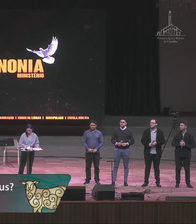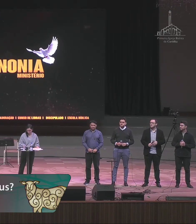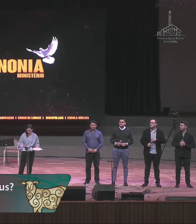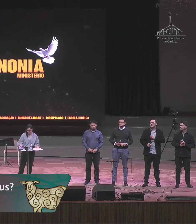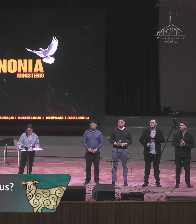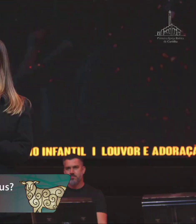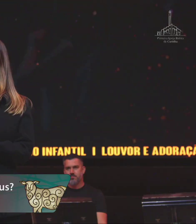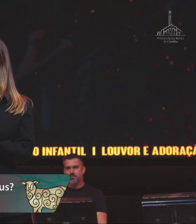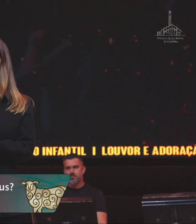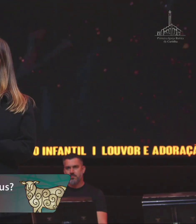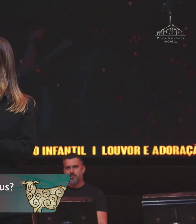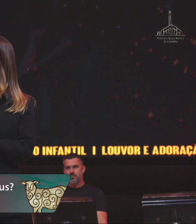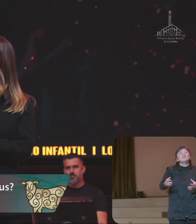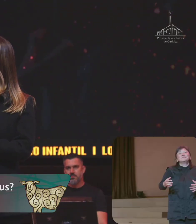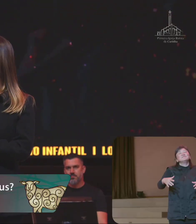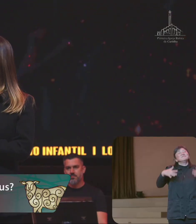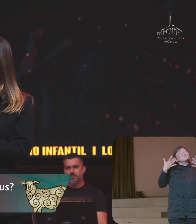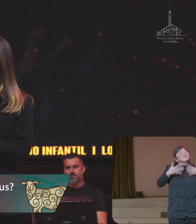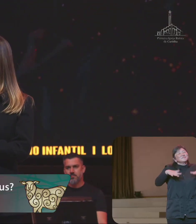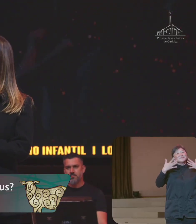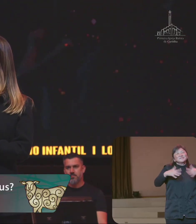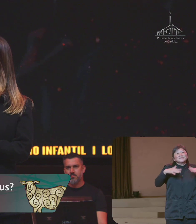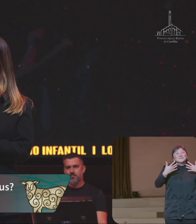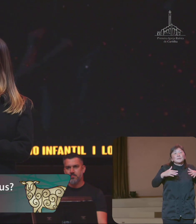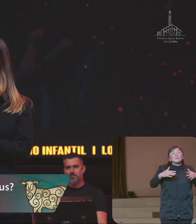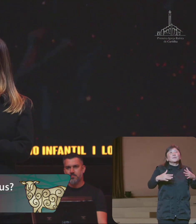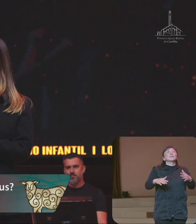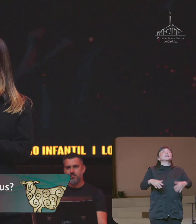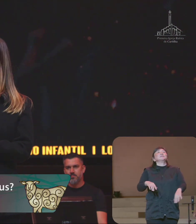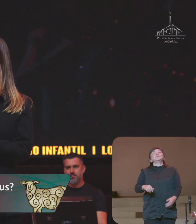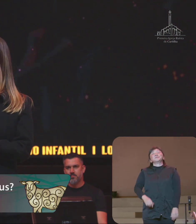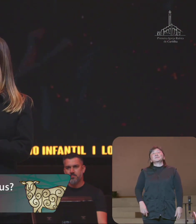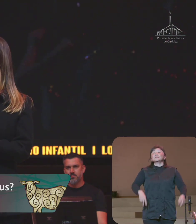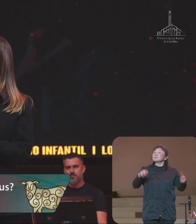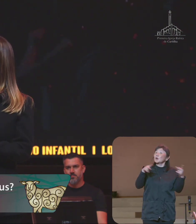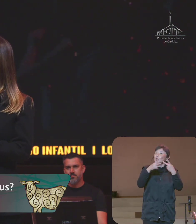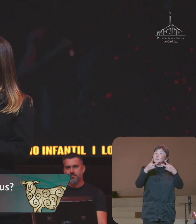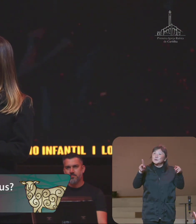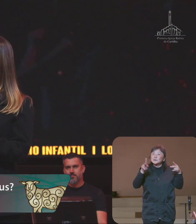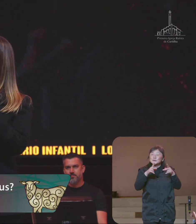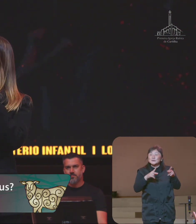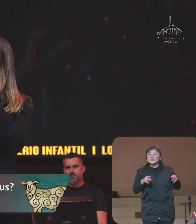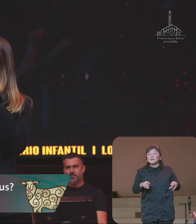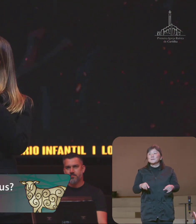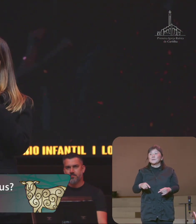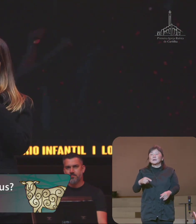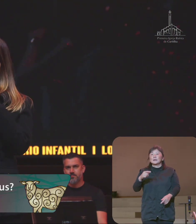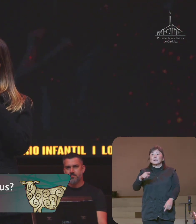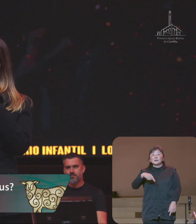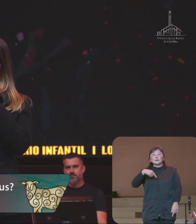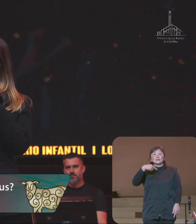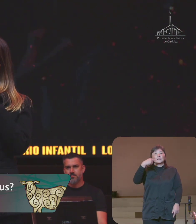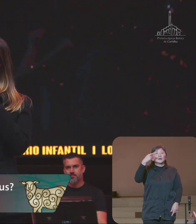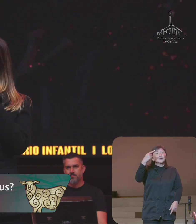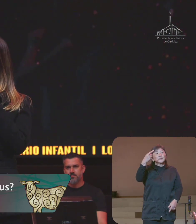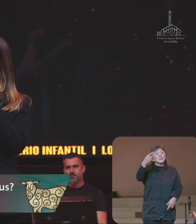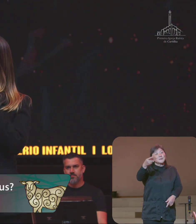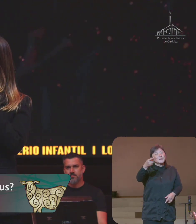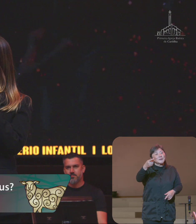com o Senhor, Deus. Eu oro, Deus, para aquilo que o Senhor colocou como missão da nossa vida, Deus, que